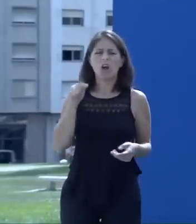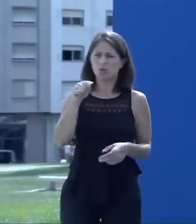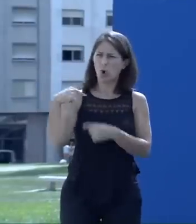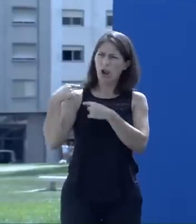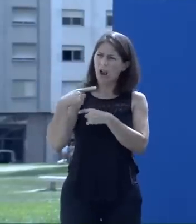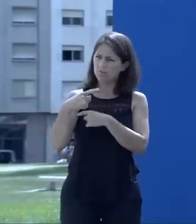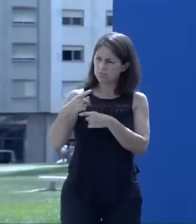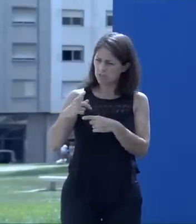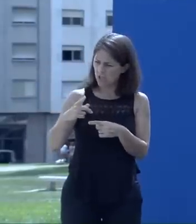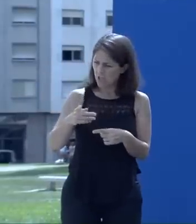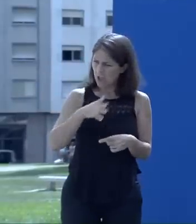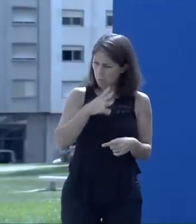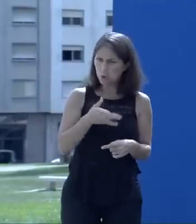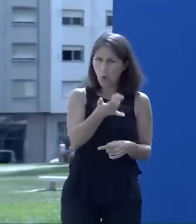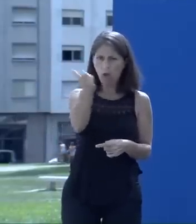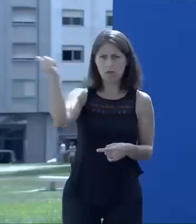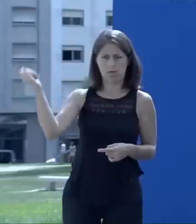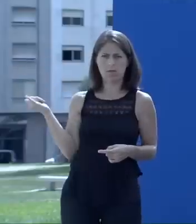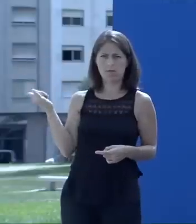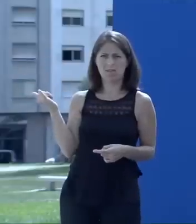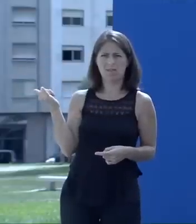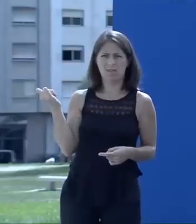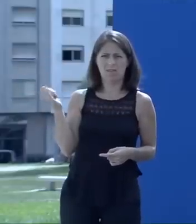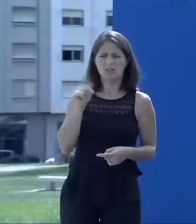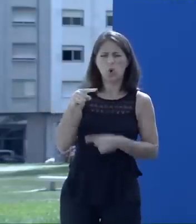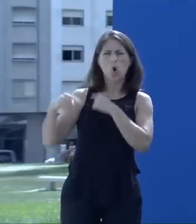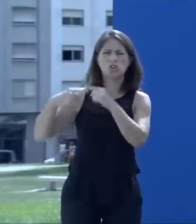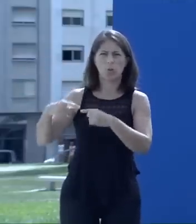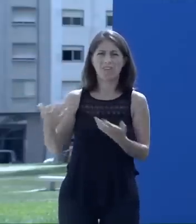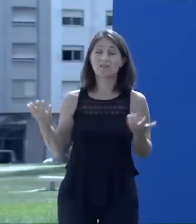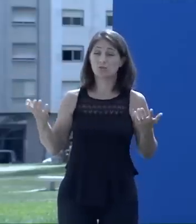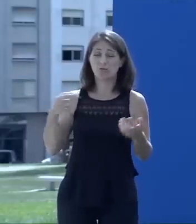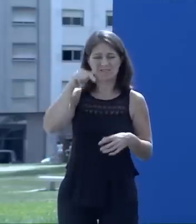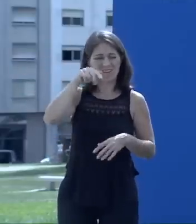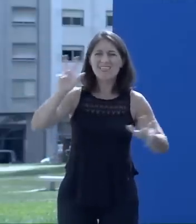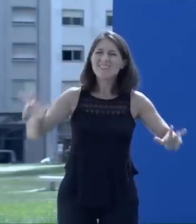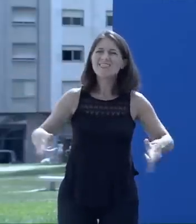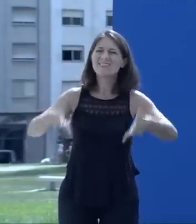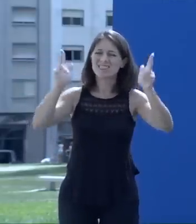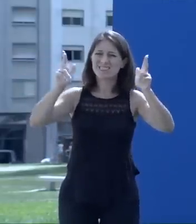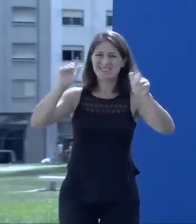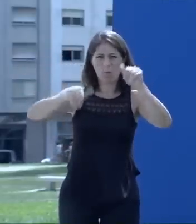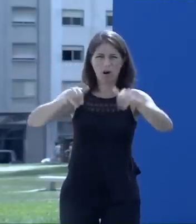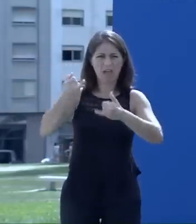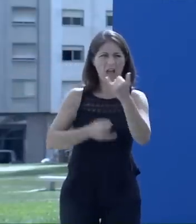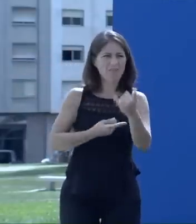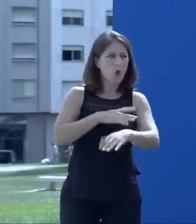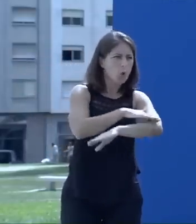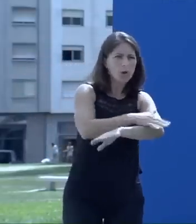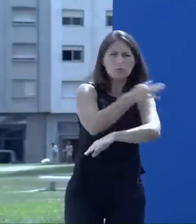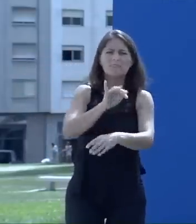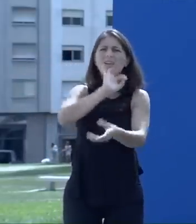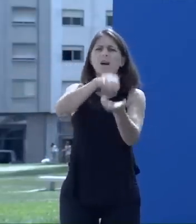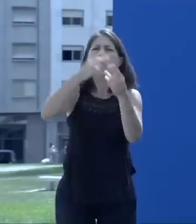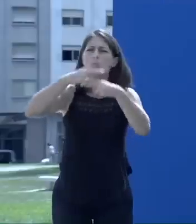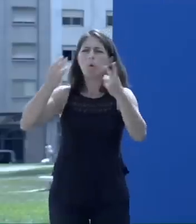non son casuais, son causais. E por iso en democracia os gobernos, as institucións públicas están